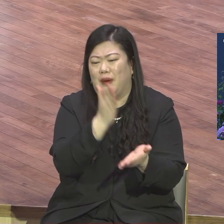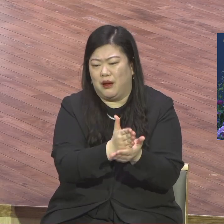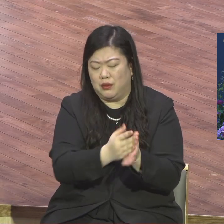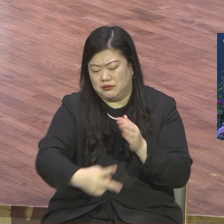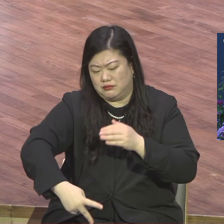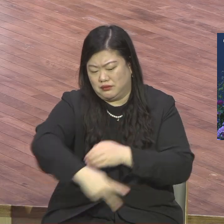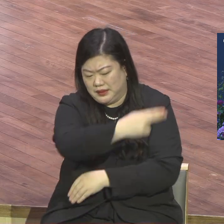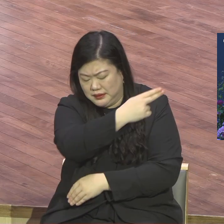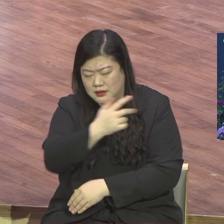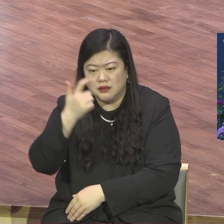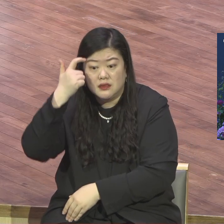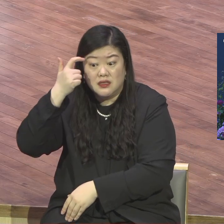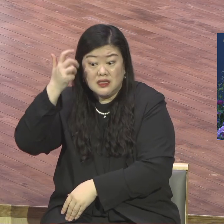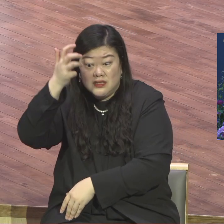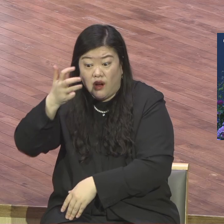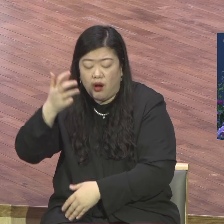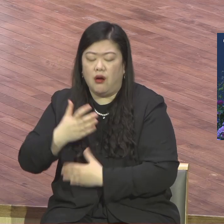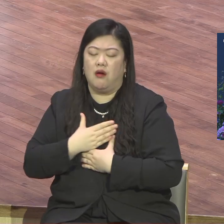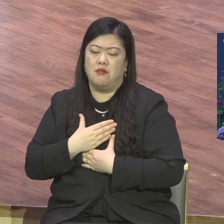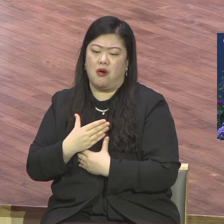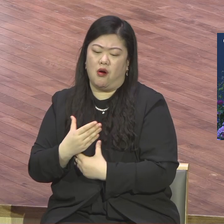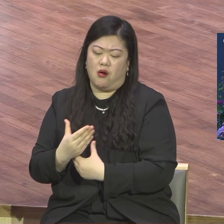영적 갈등할 이유가 없다.